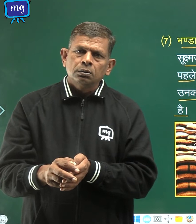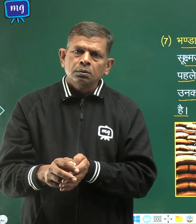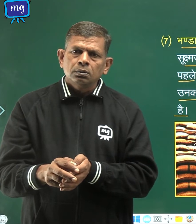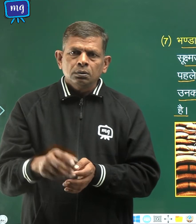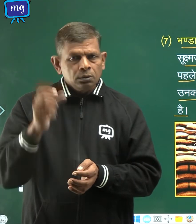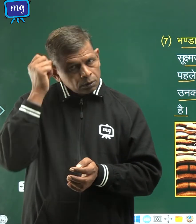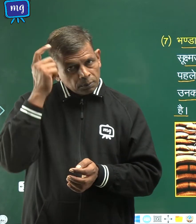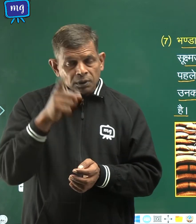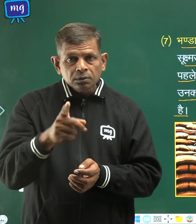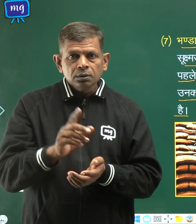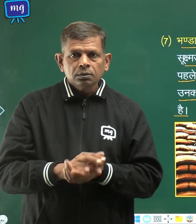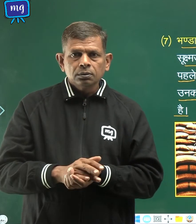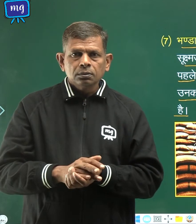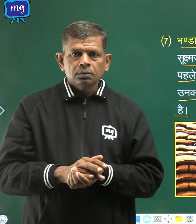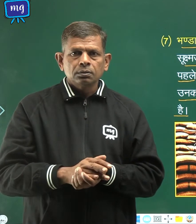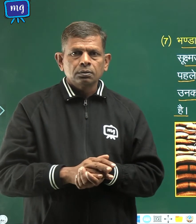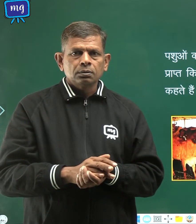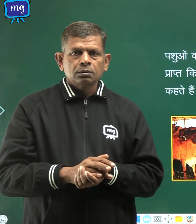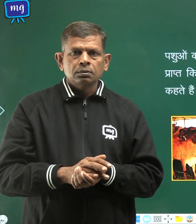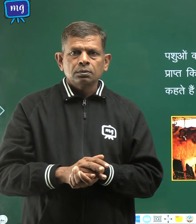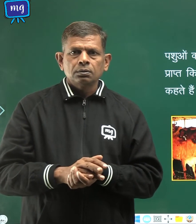समझ गए बच्चों?